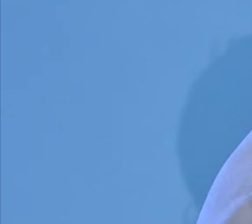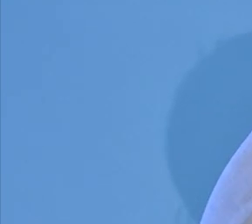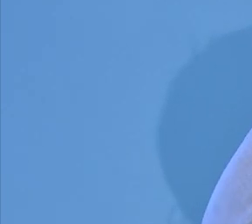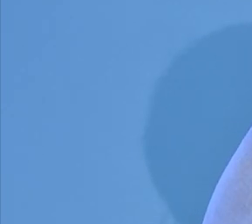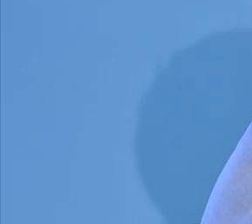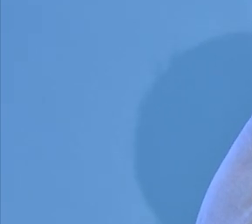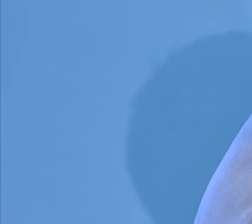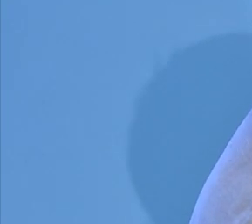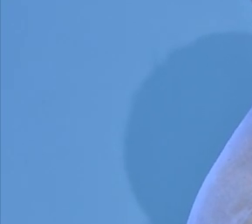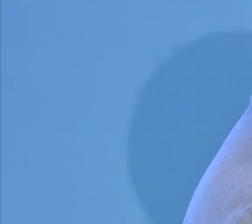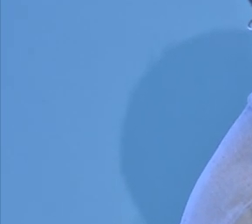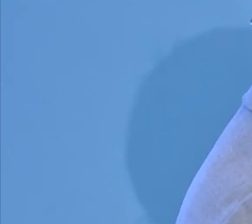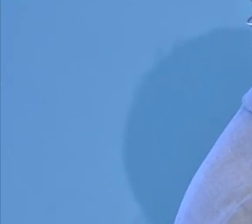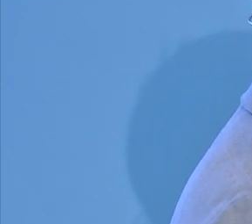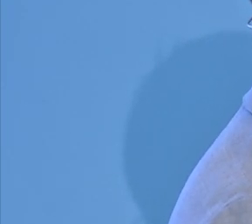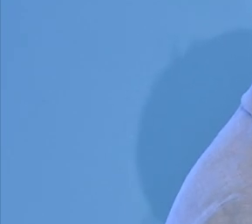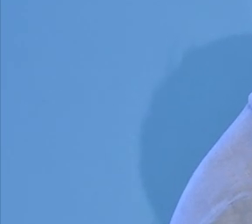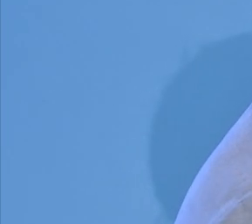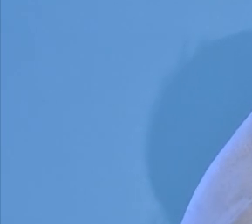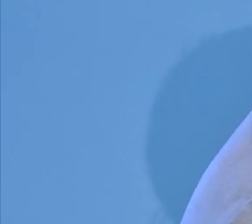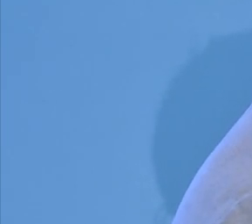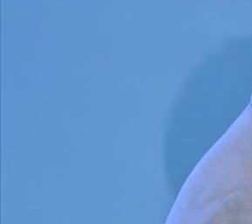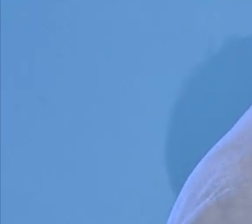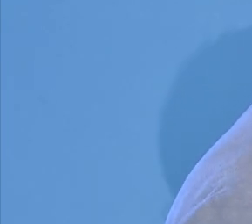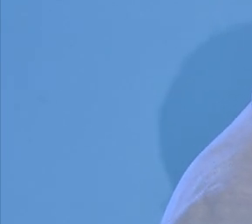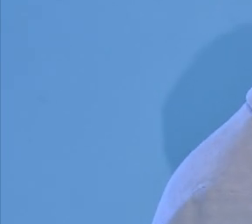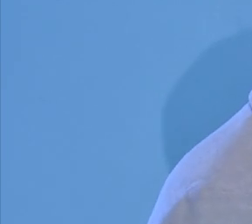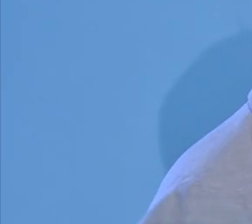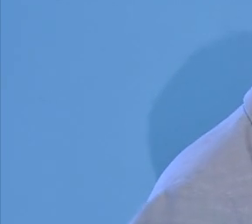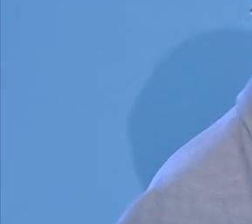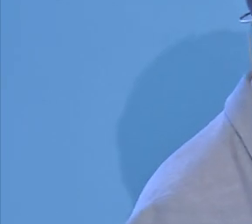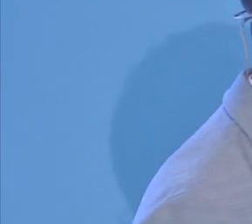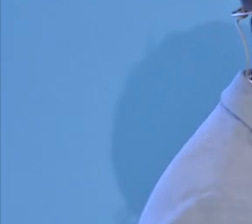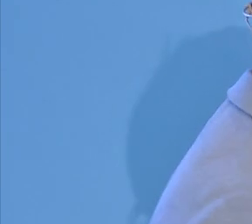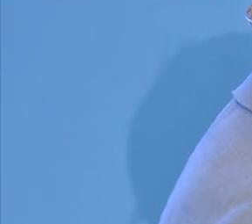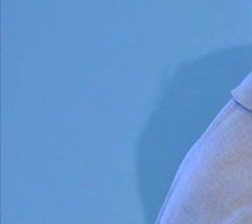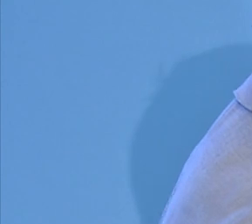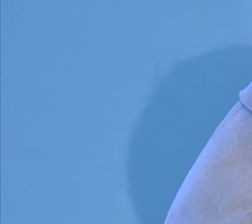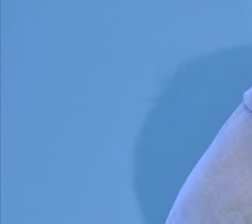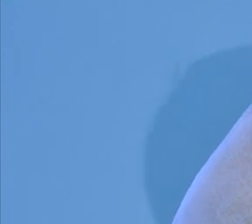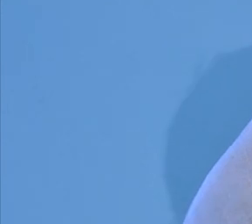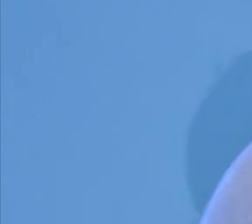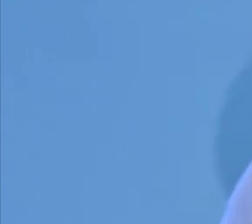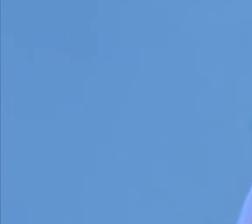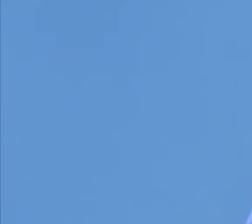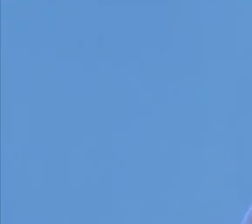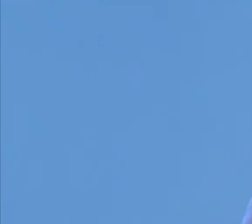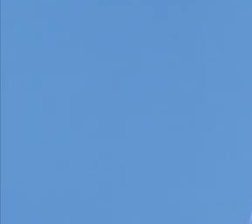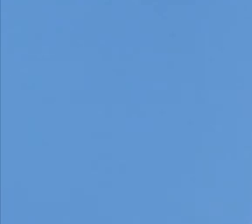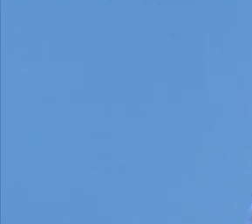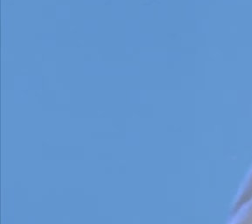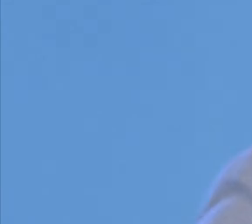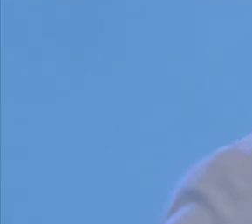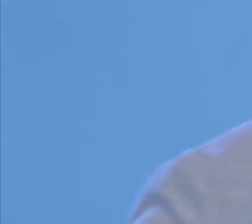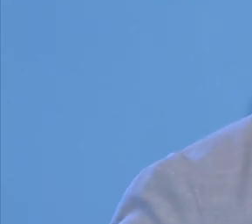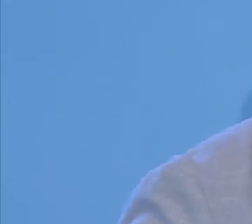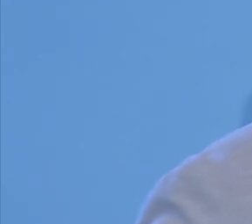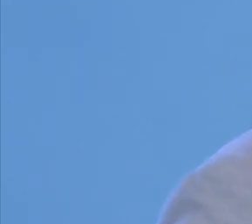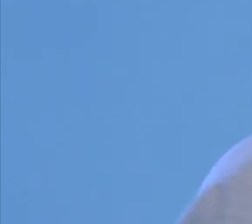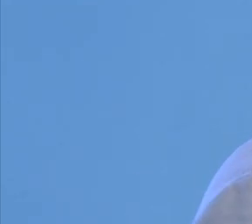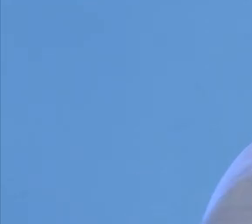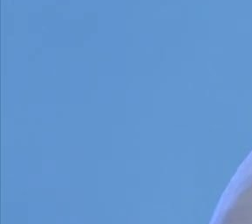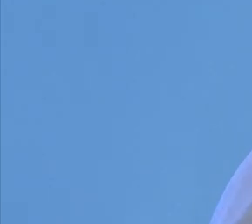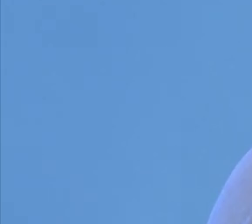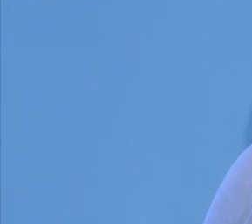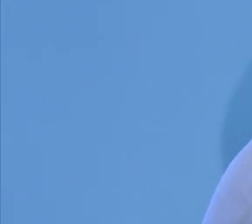tillbaka, en väldigt turbulent tid inom svensk politik. Så det känns som jag är tillbaka i USA kanske ibland. Och sen det